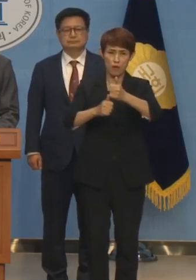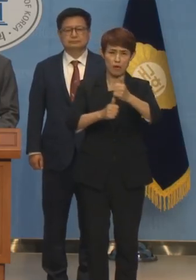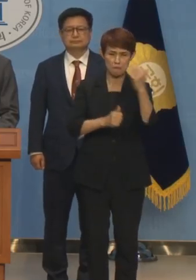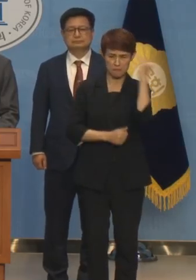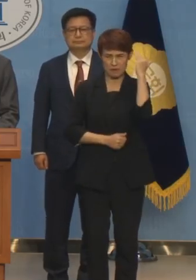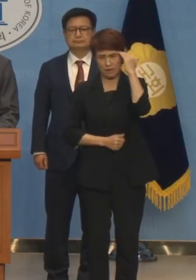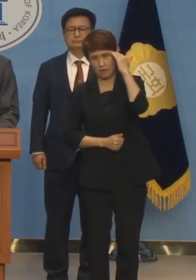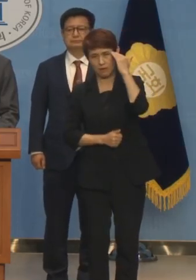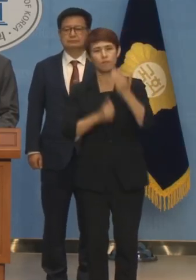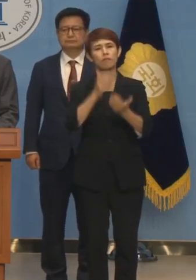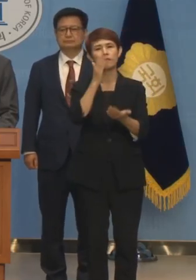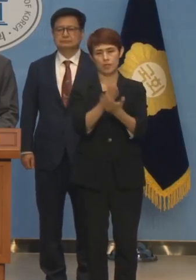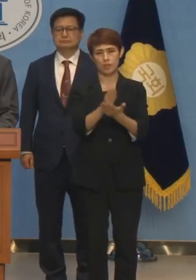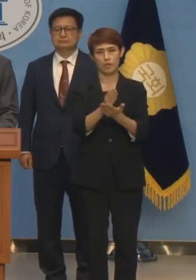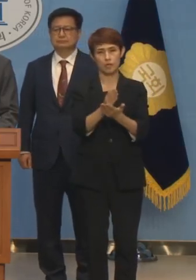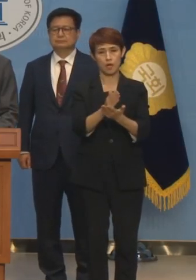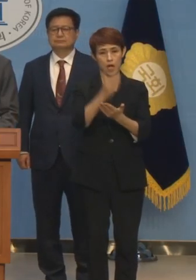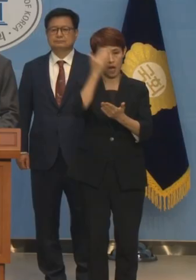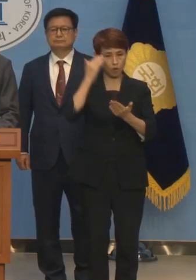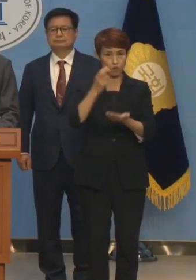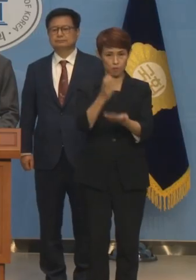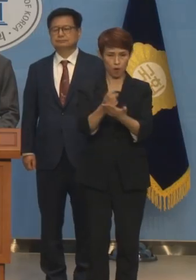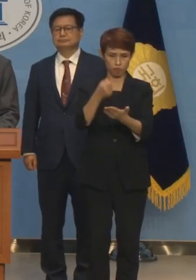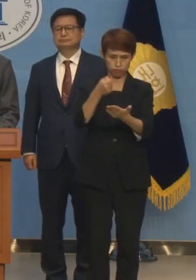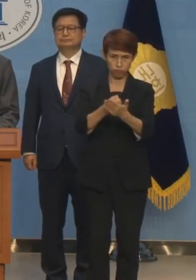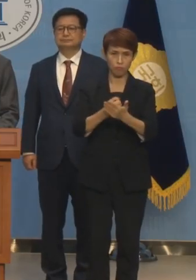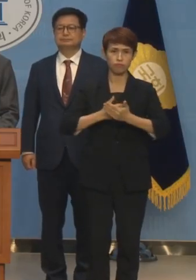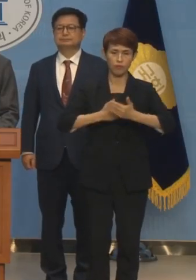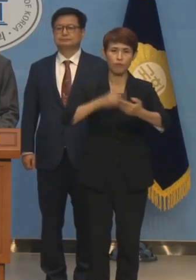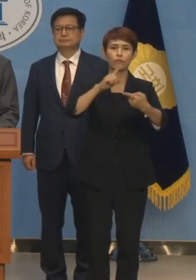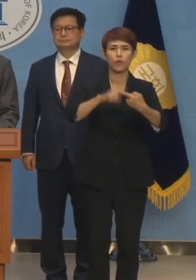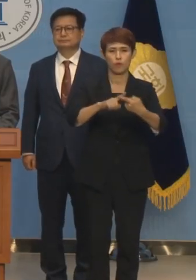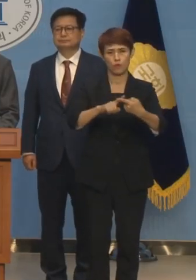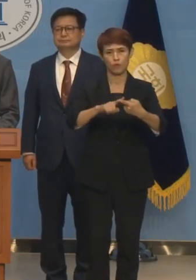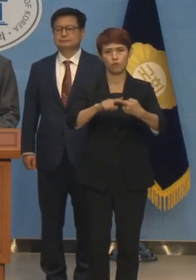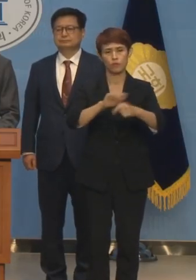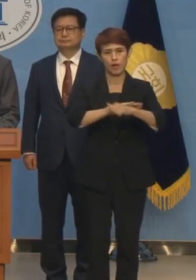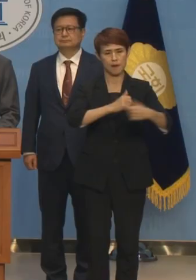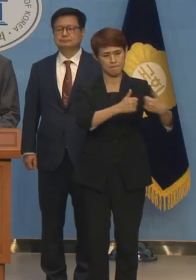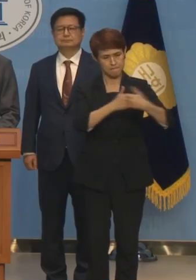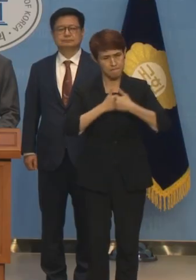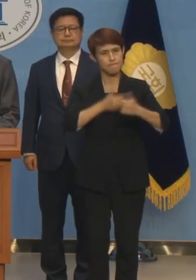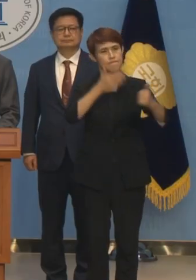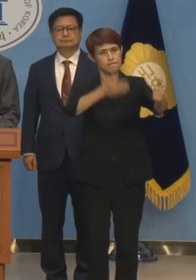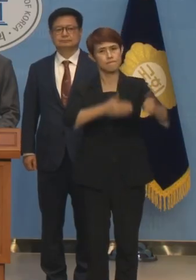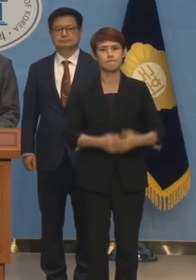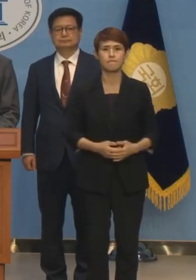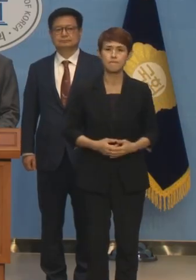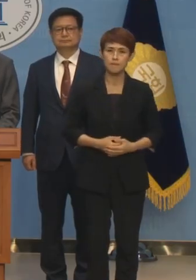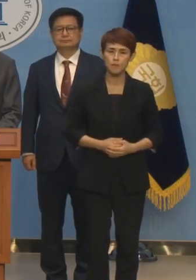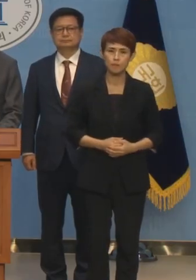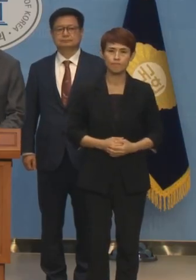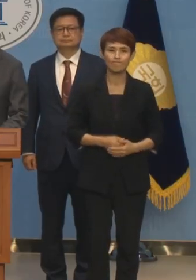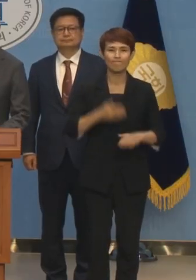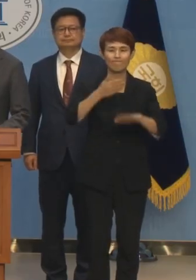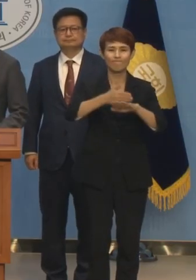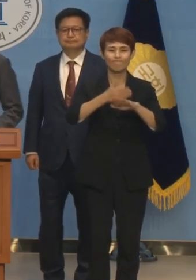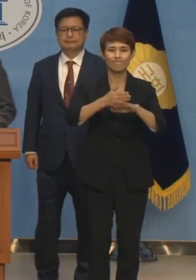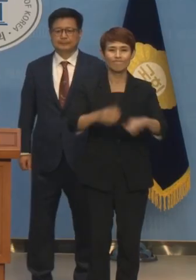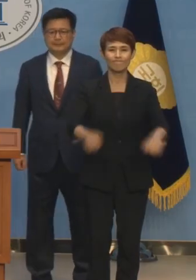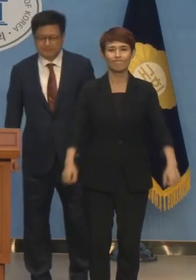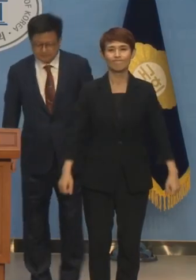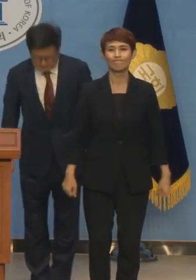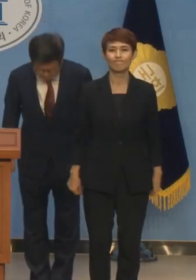탄압하지 말고 우리 법이 정한 제도와 질서를 따라주시기 바랍니다. 감사합니다.